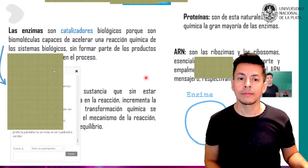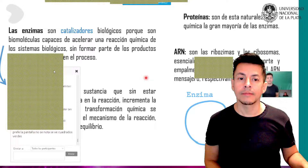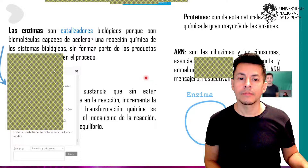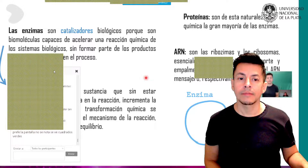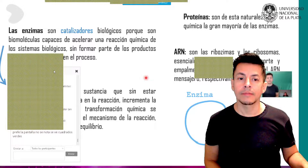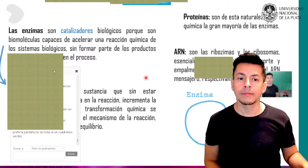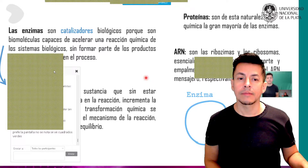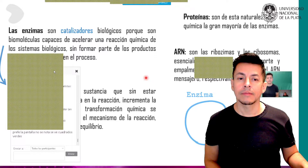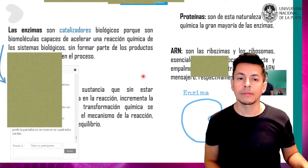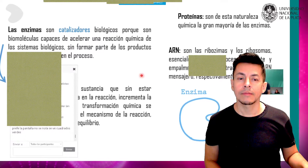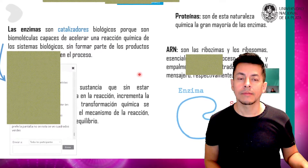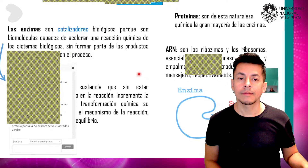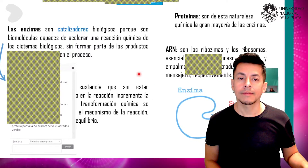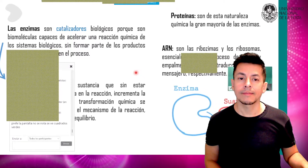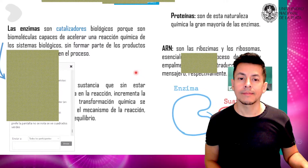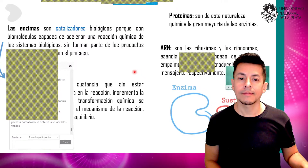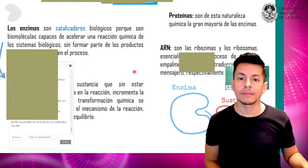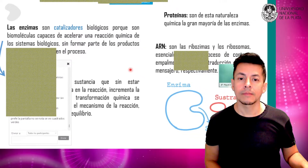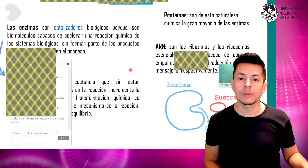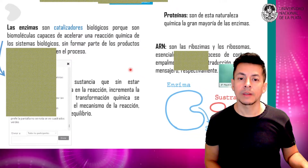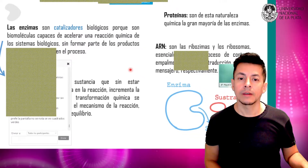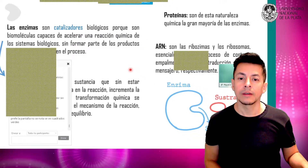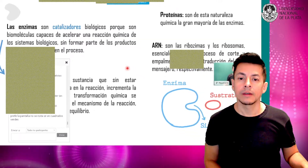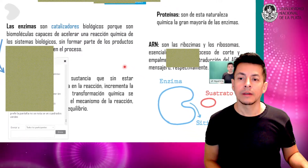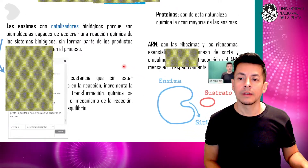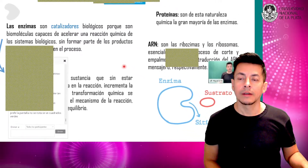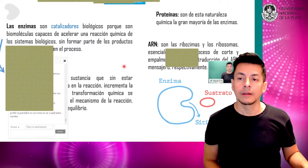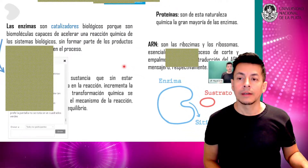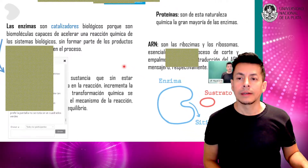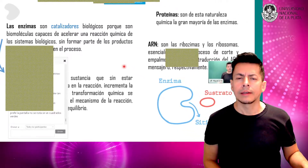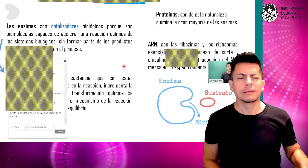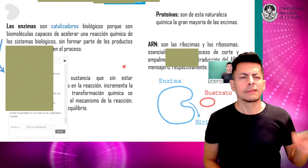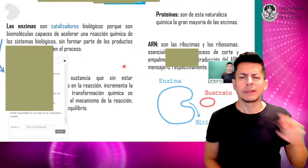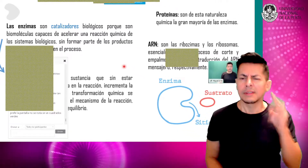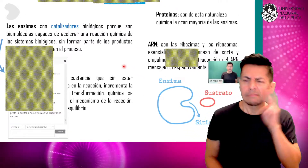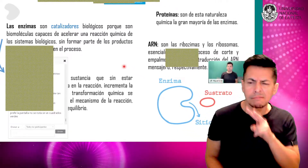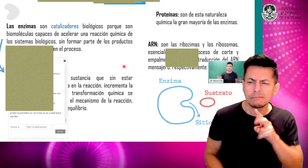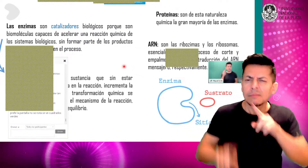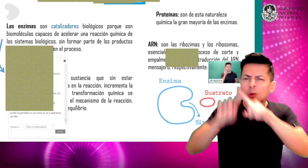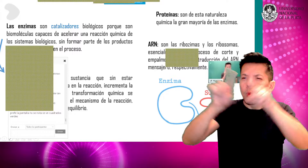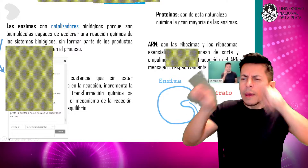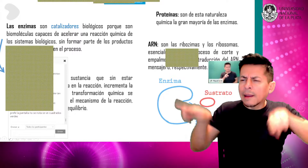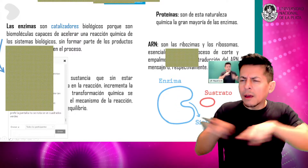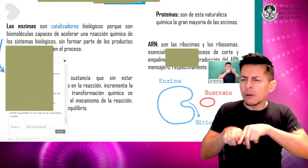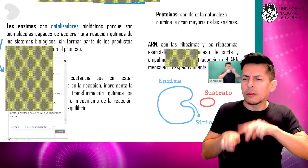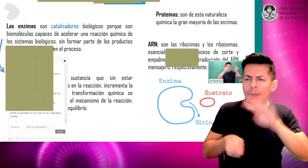donde está el chat. Por eso el chat lo abro cuando termino de dar un tema y luego lo cierro.